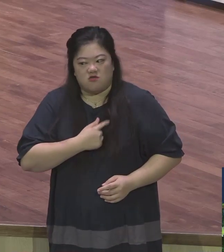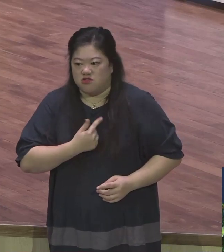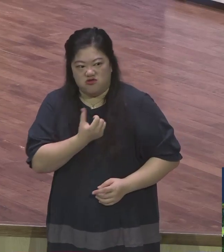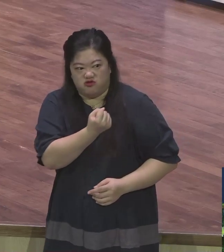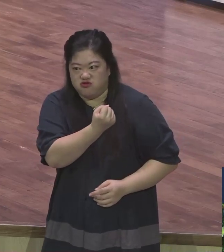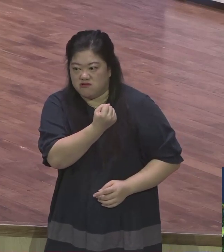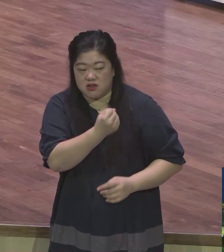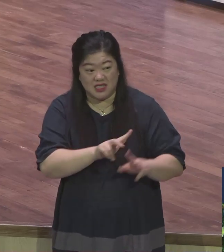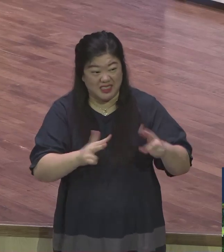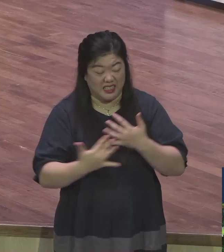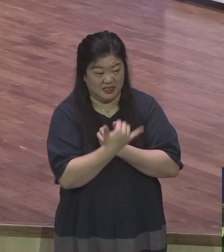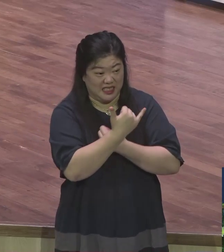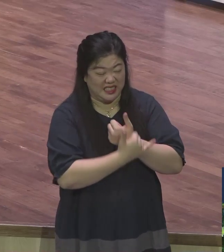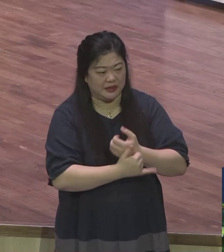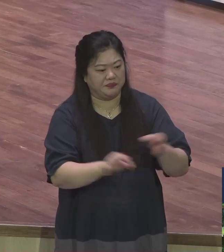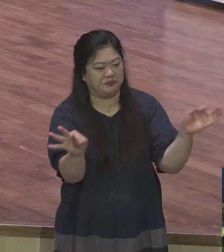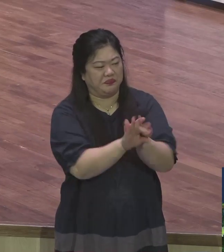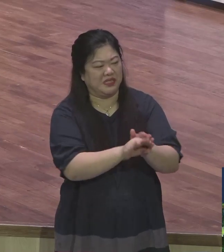시각이에요.